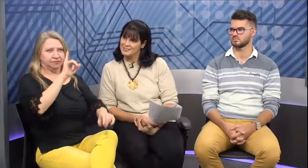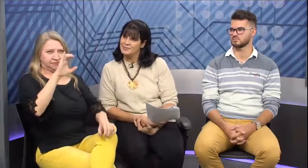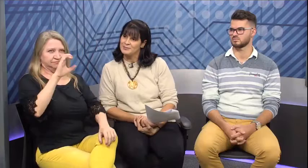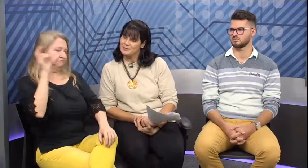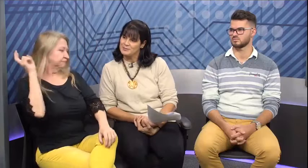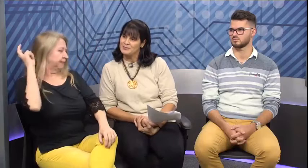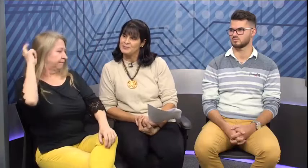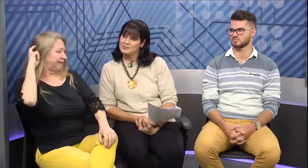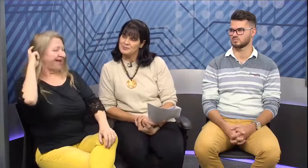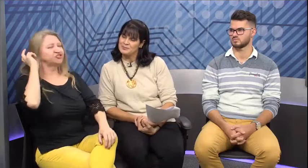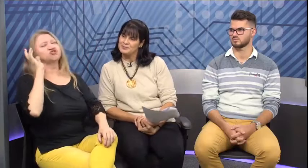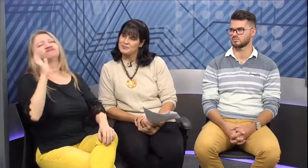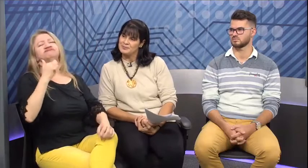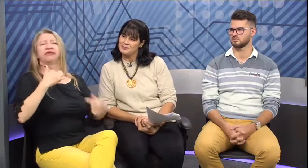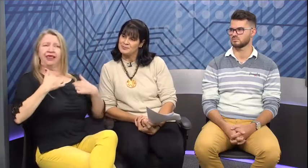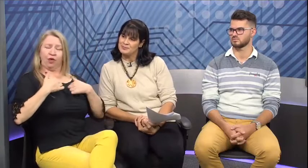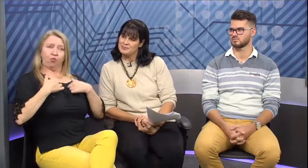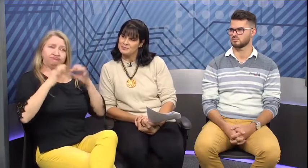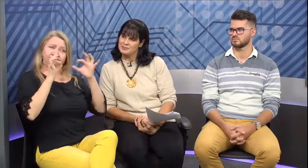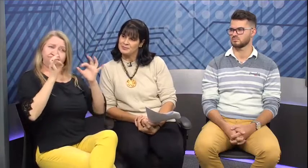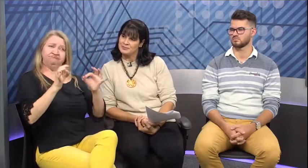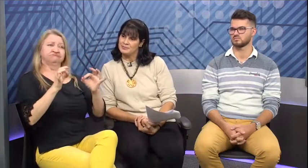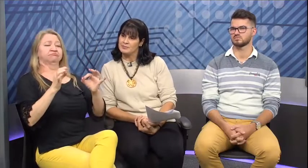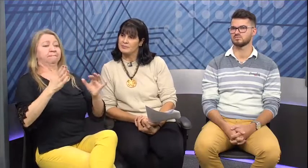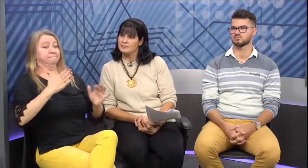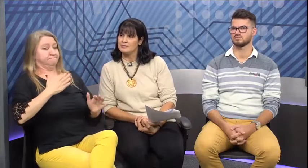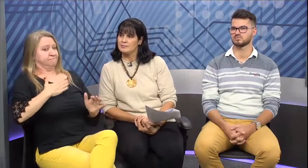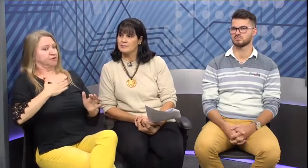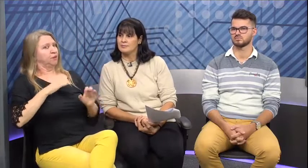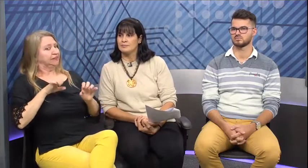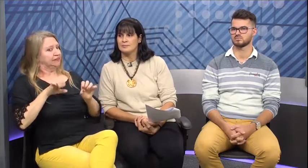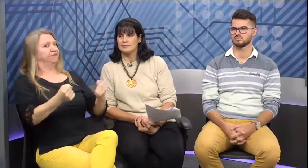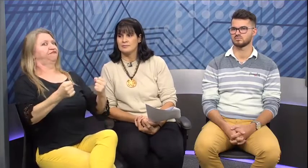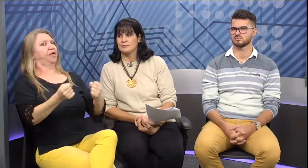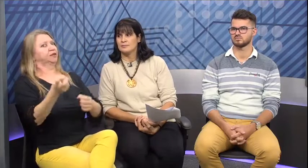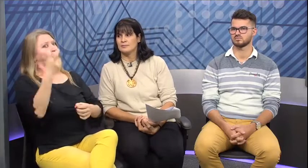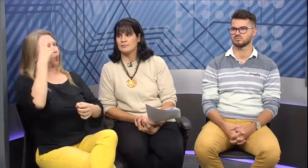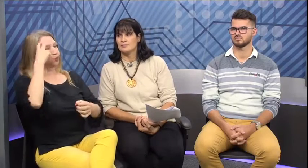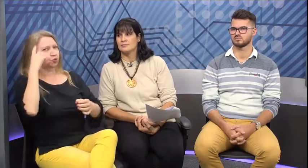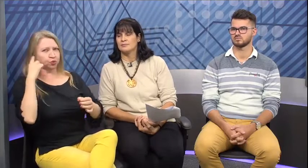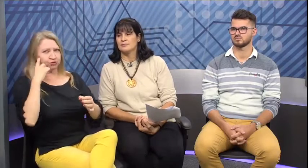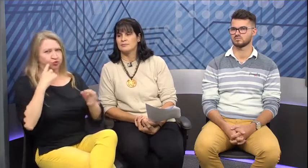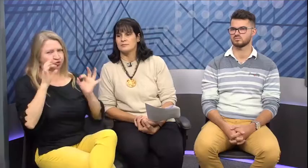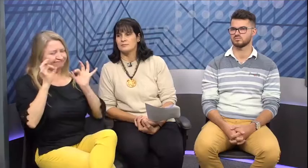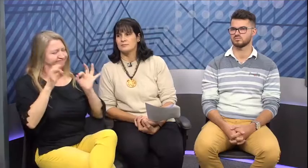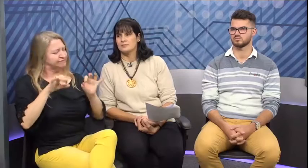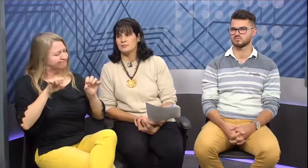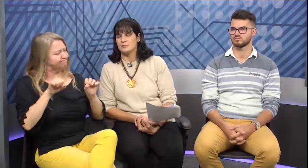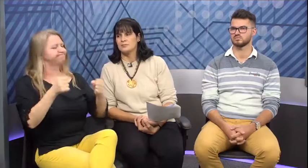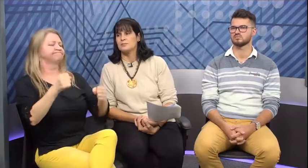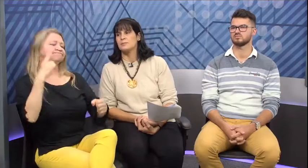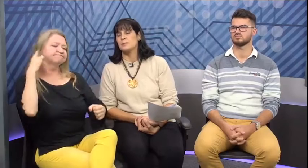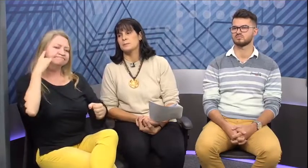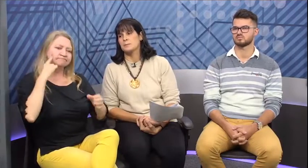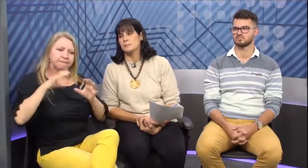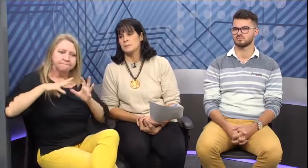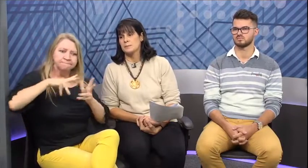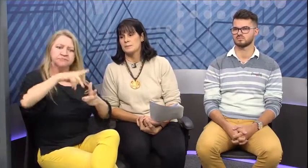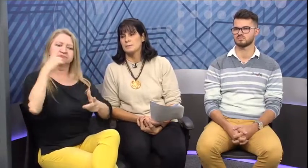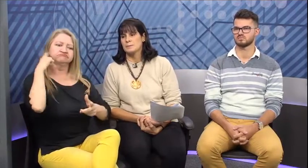Então, em relação ao implante coclear, para mim, a minha defesa não é pela cultura surda,